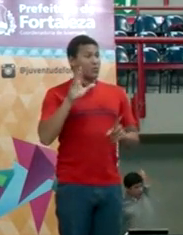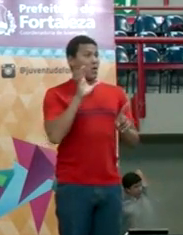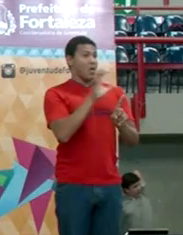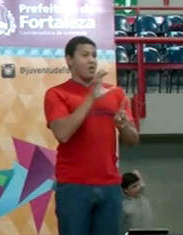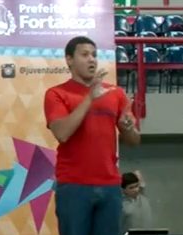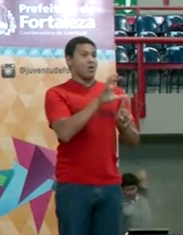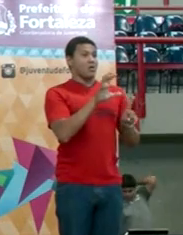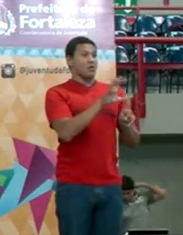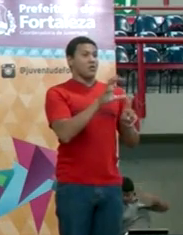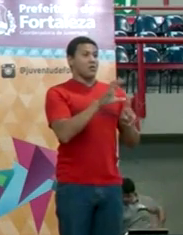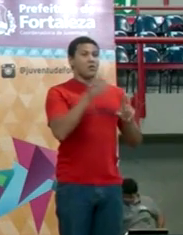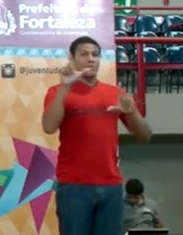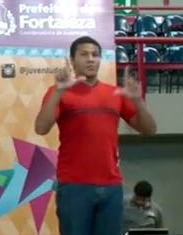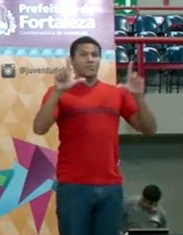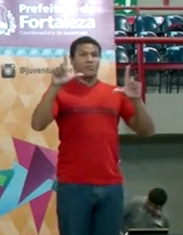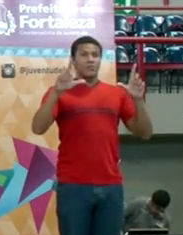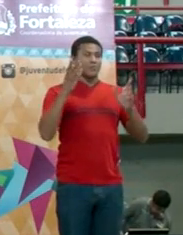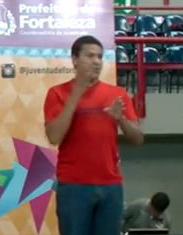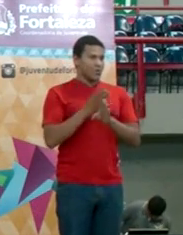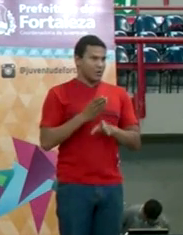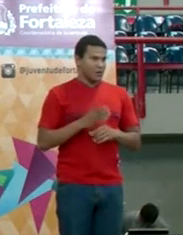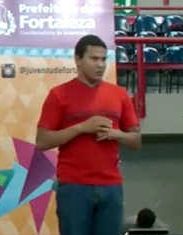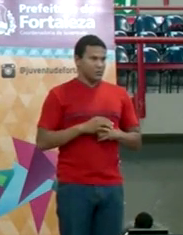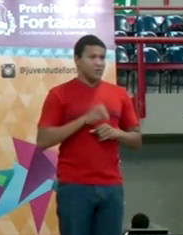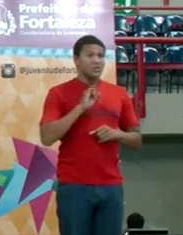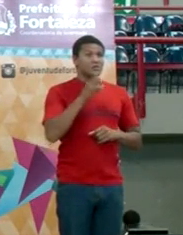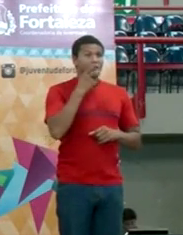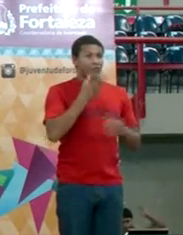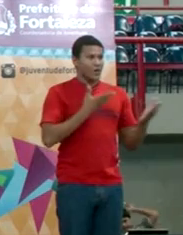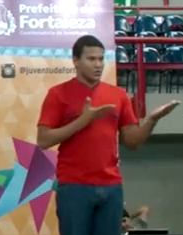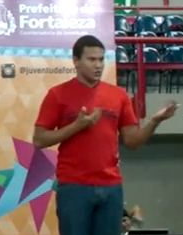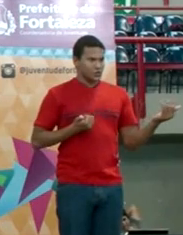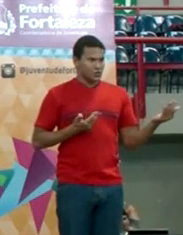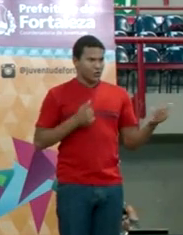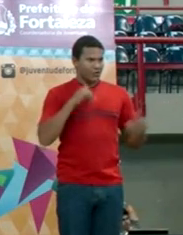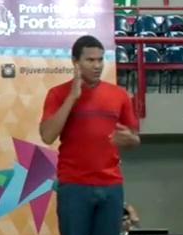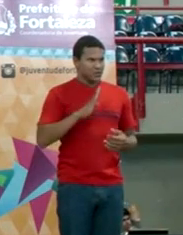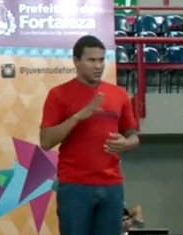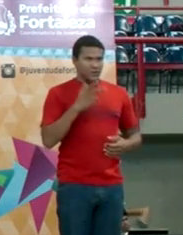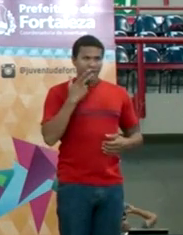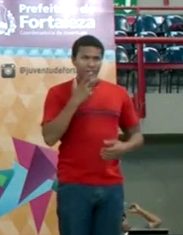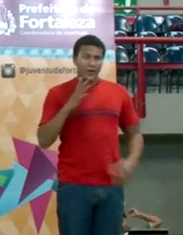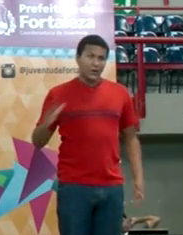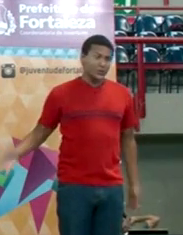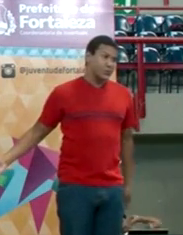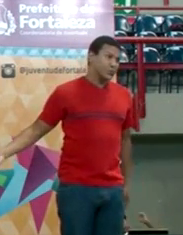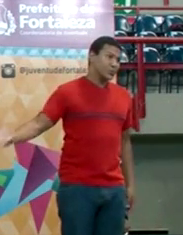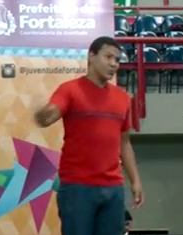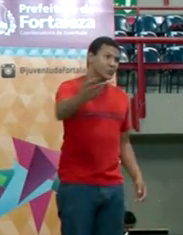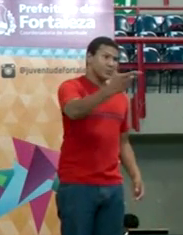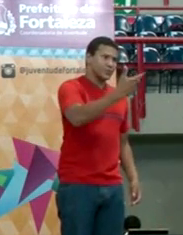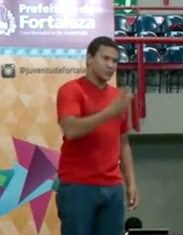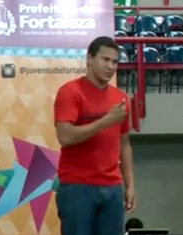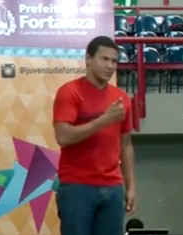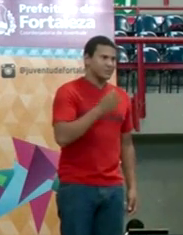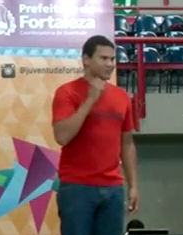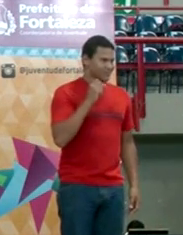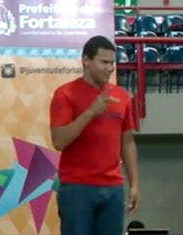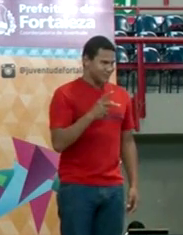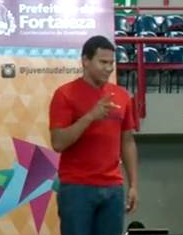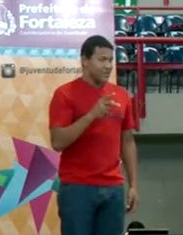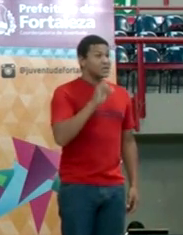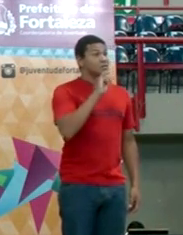digo os jovens brasileiros, escapa algum? Não, eu estou dizendo que todos. Aí se eu